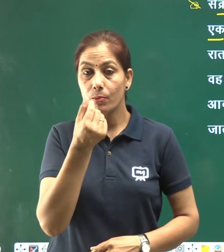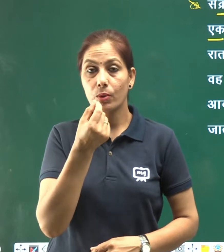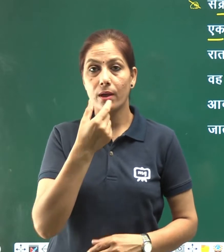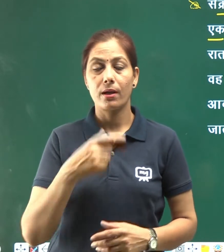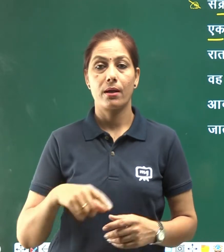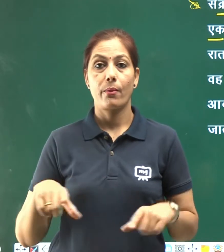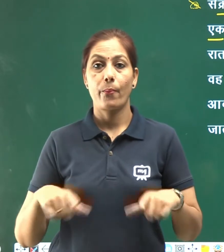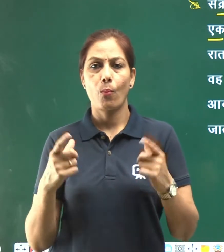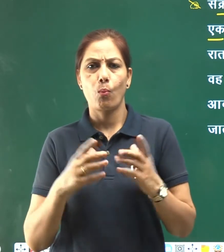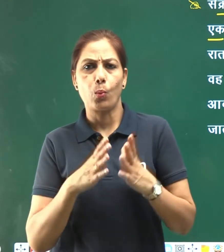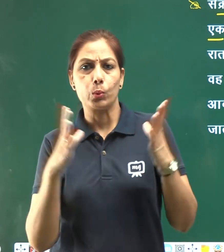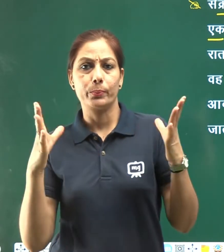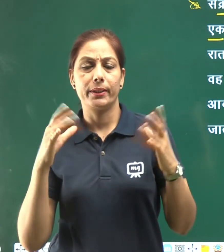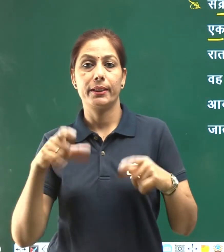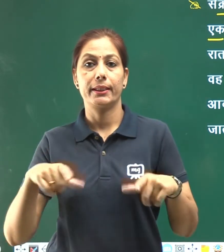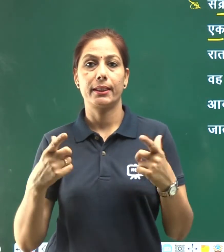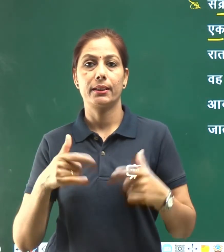एक बड़ा पेड़ था।